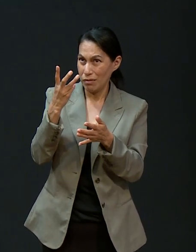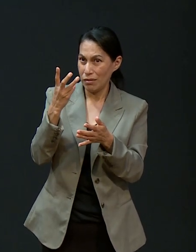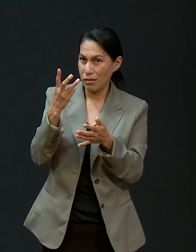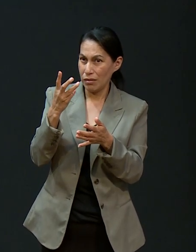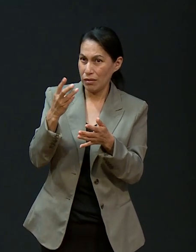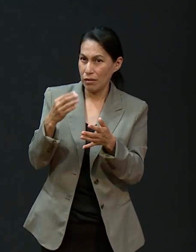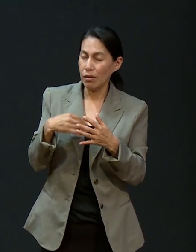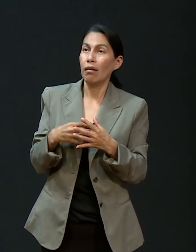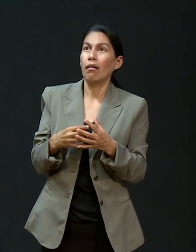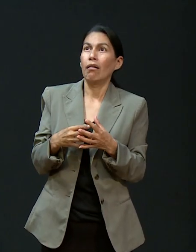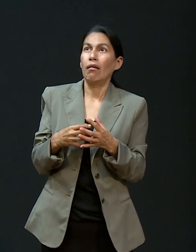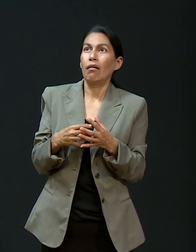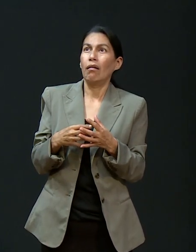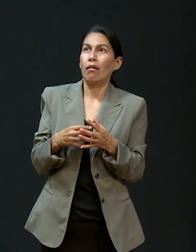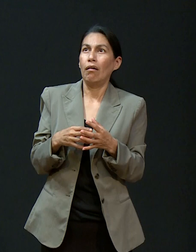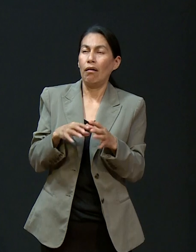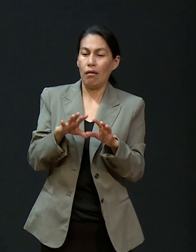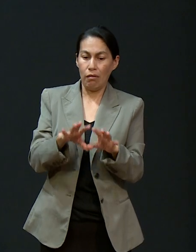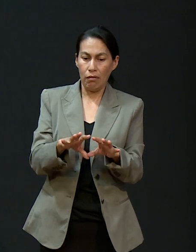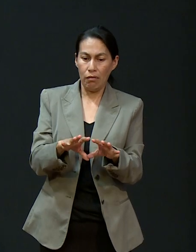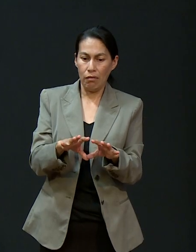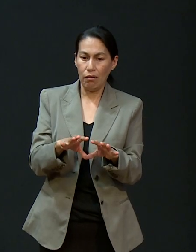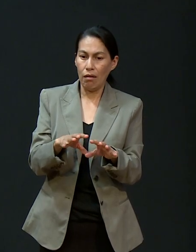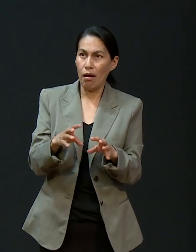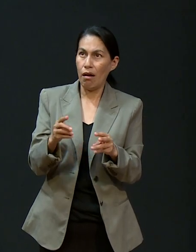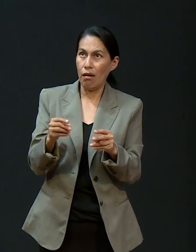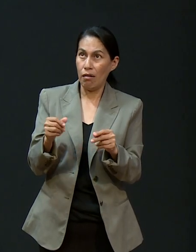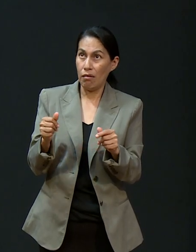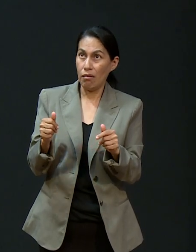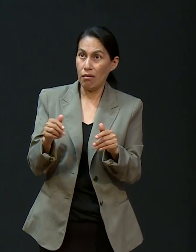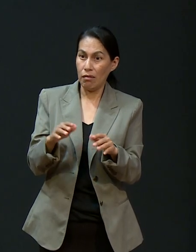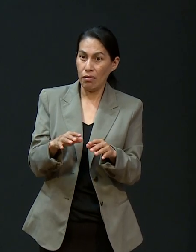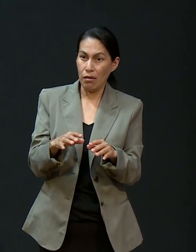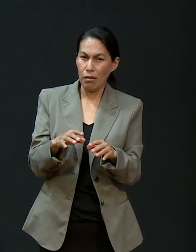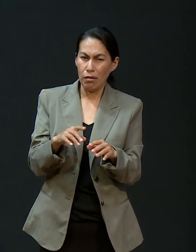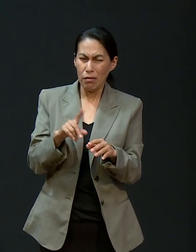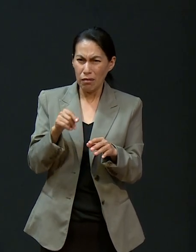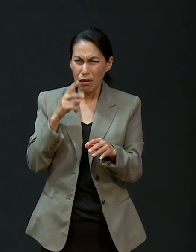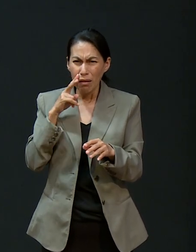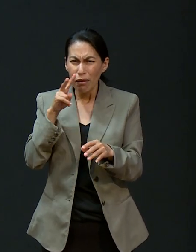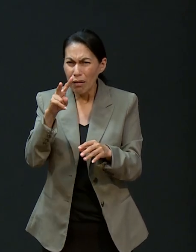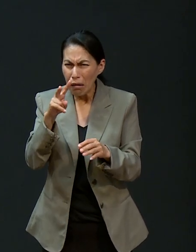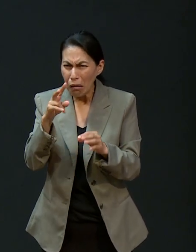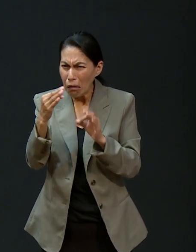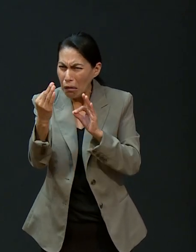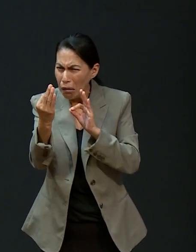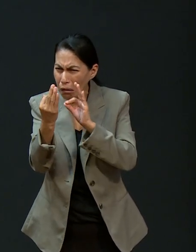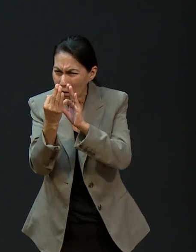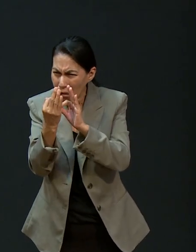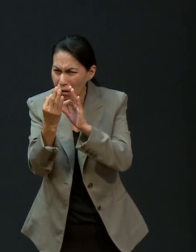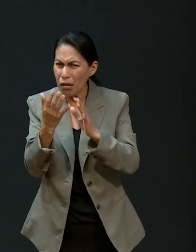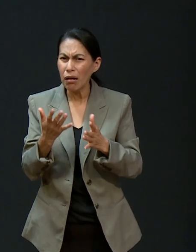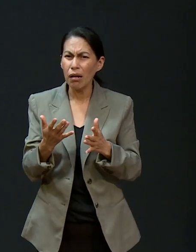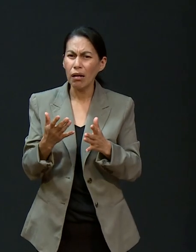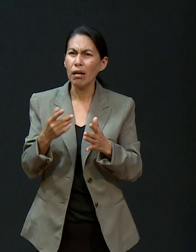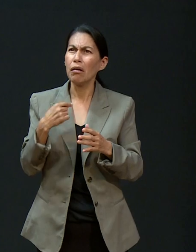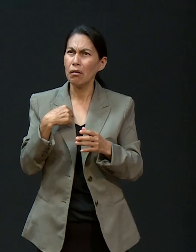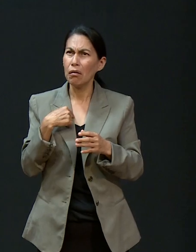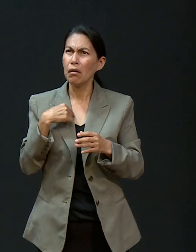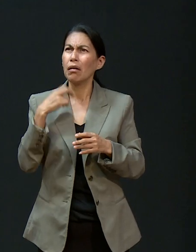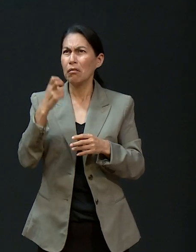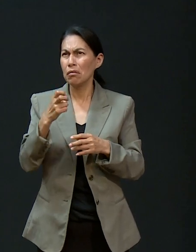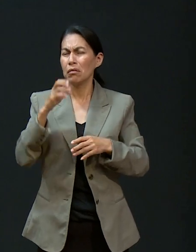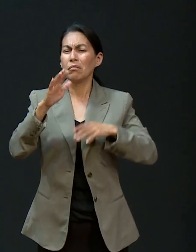Brinqué tres veces. Y me quedé en un banco de arena. Y de ahí los miré más cerca. Mi